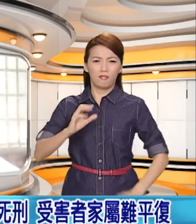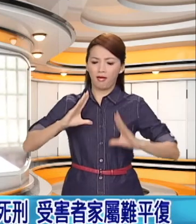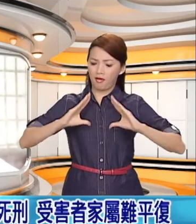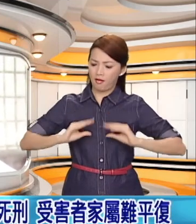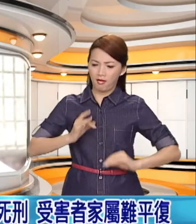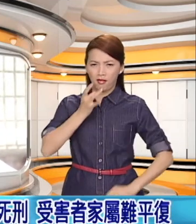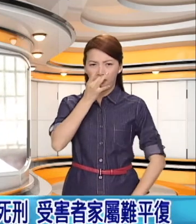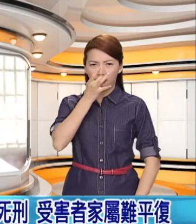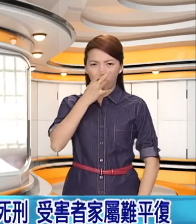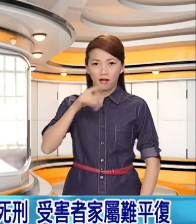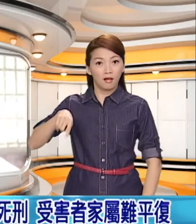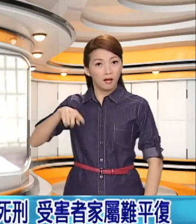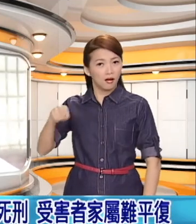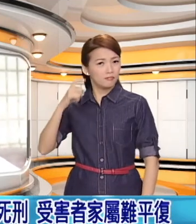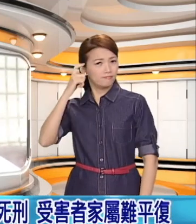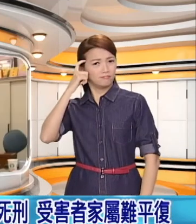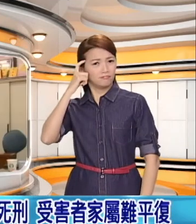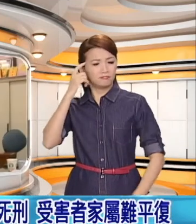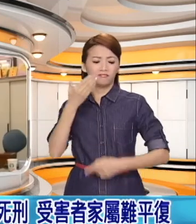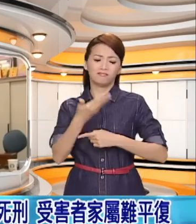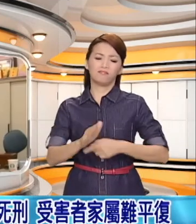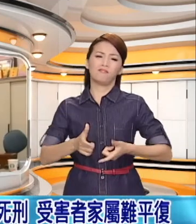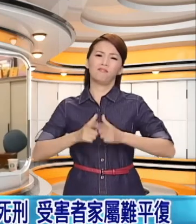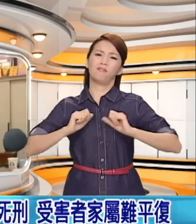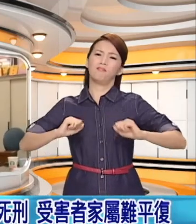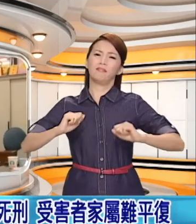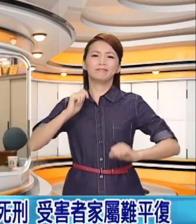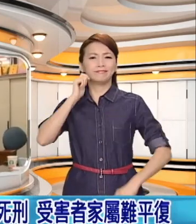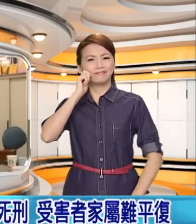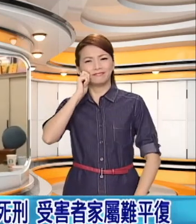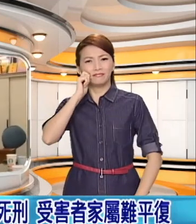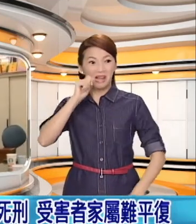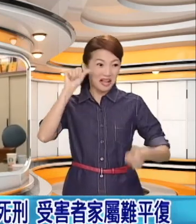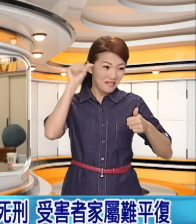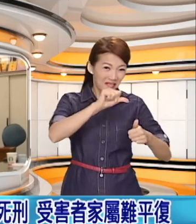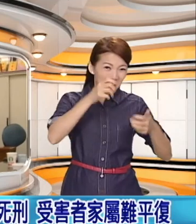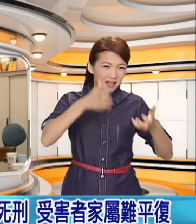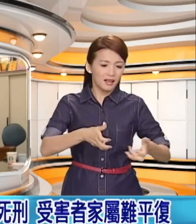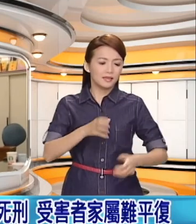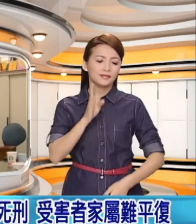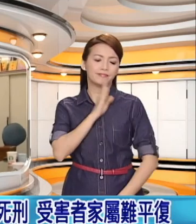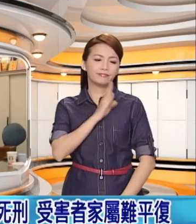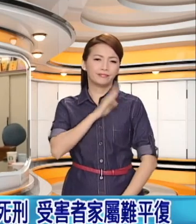示，再重的刑责也不能换回家人的宝贵生命。